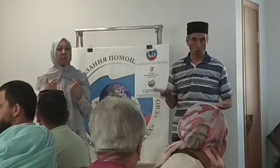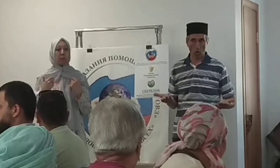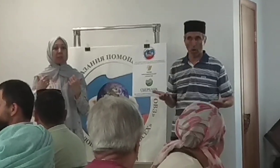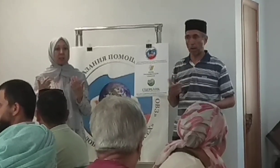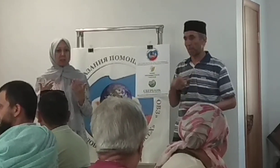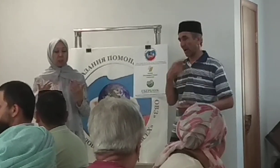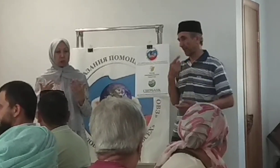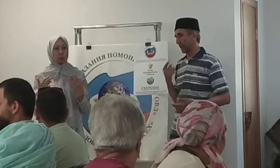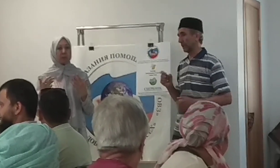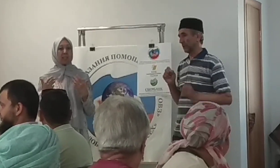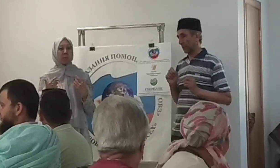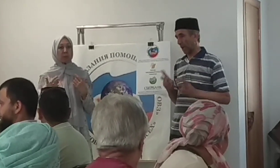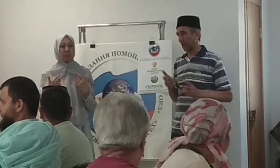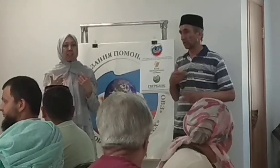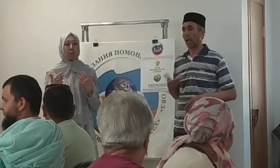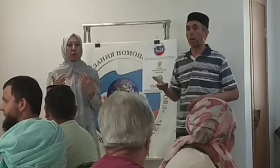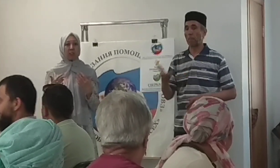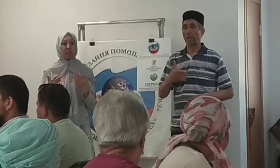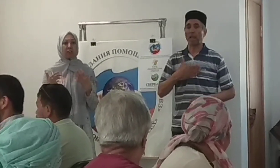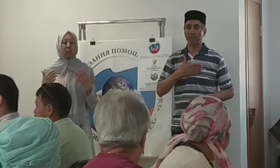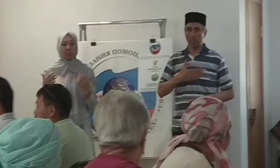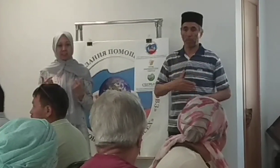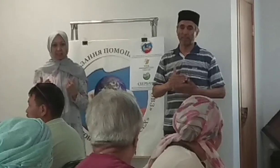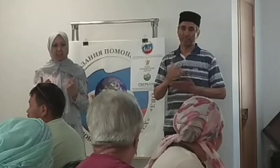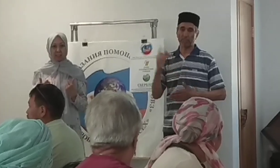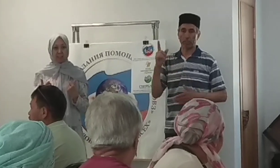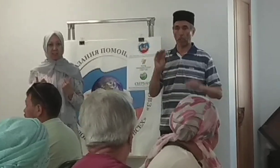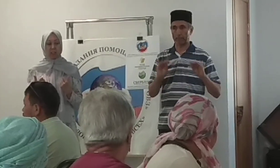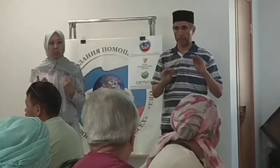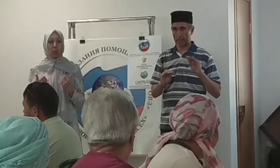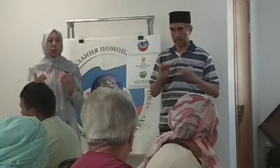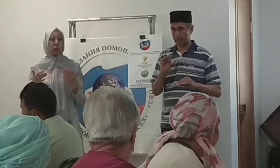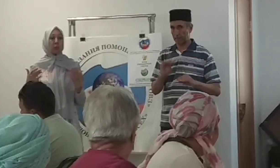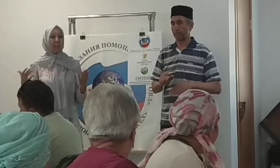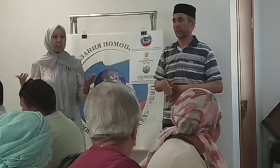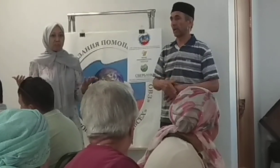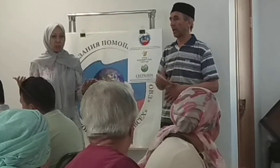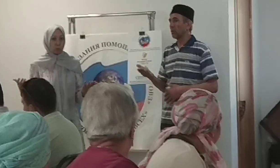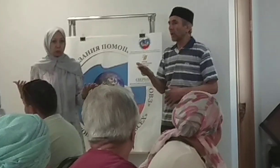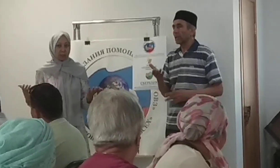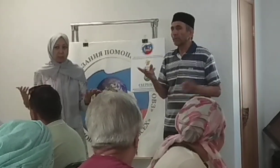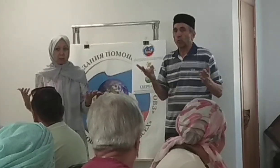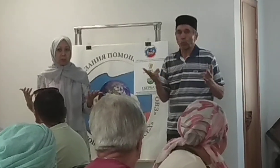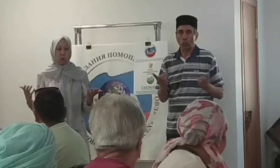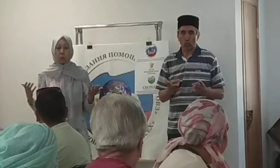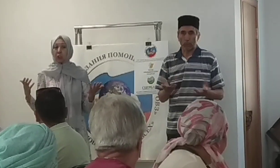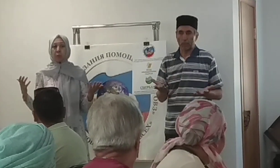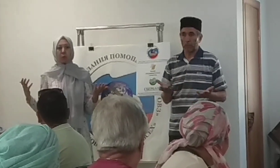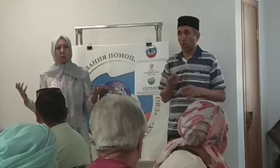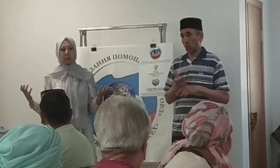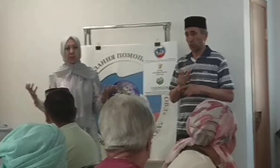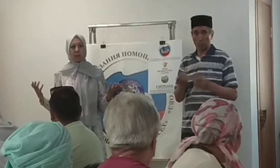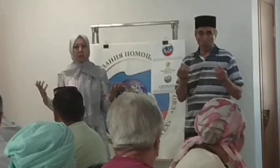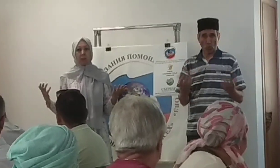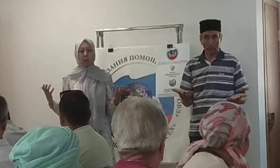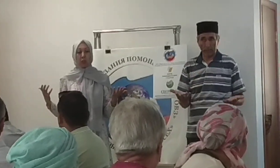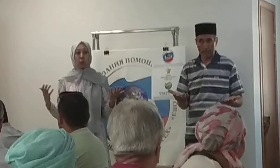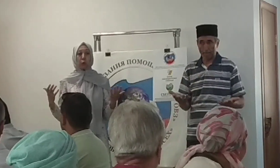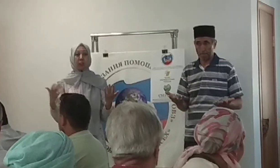Мы говорим так, чтобы нами был доволен Всевышний Создатель. Что для этого нужно? Очень